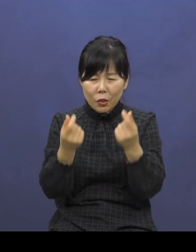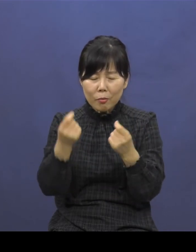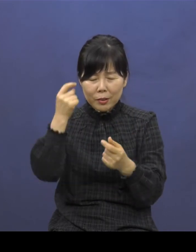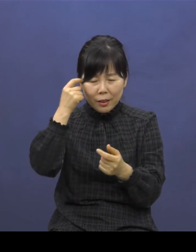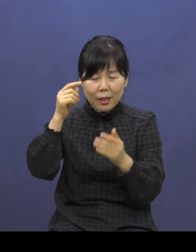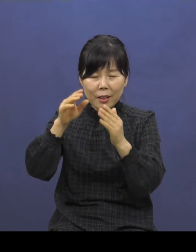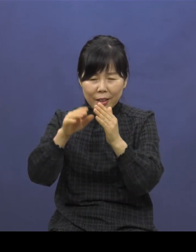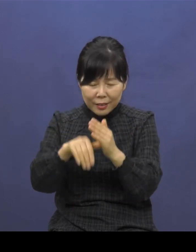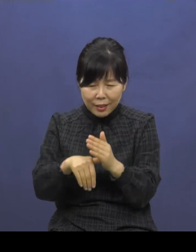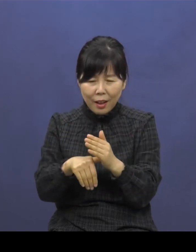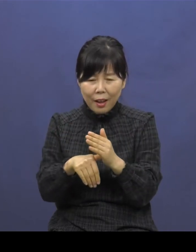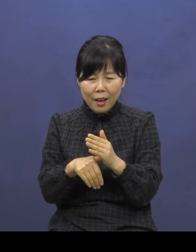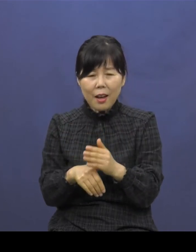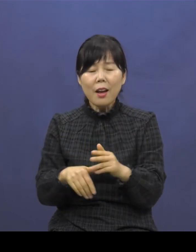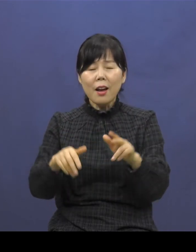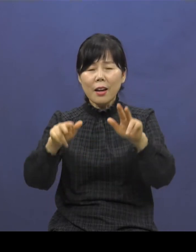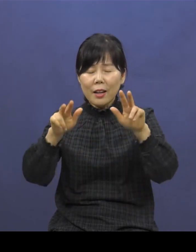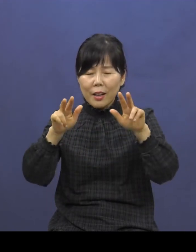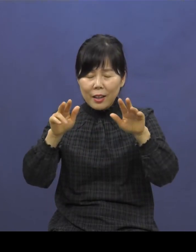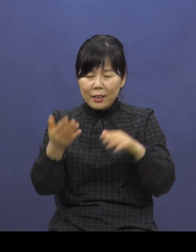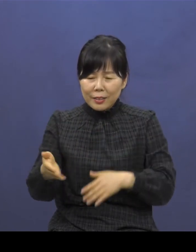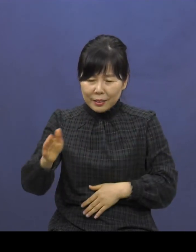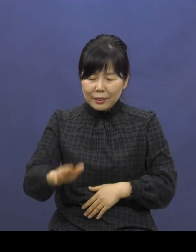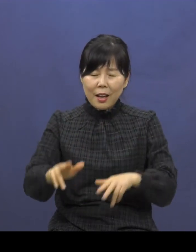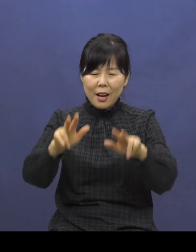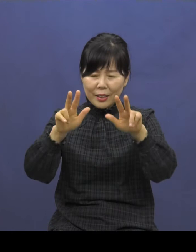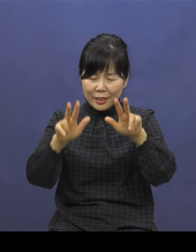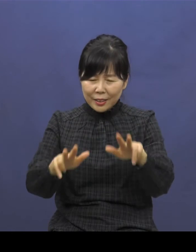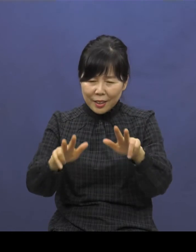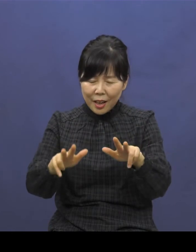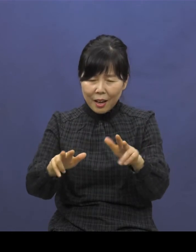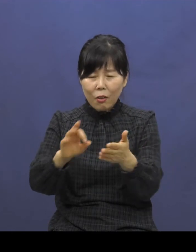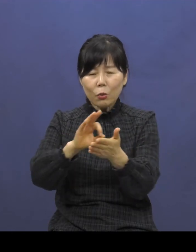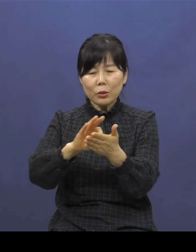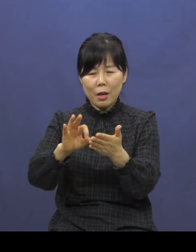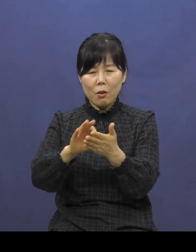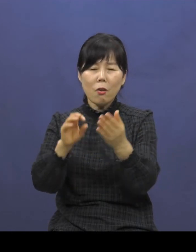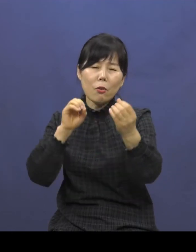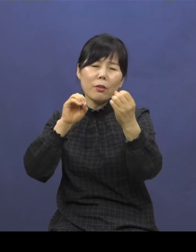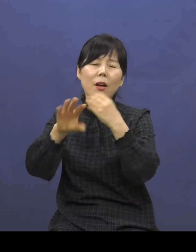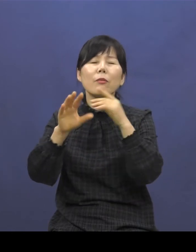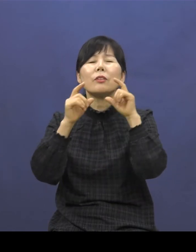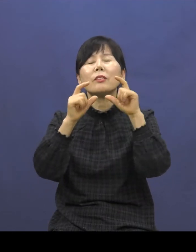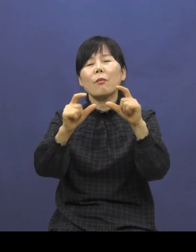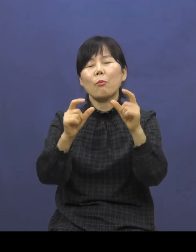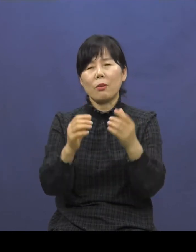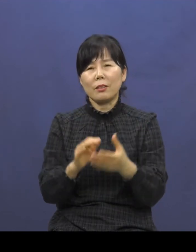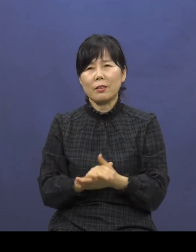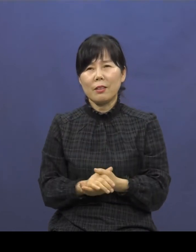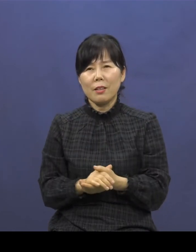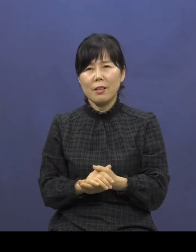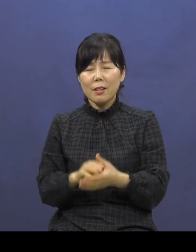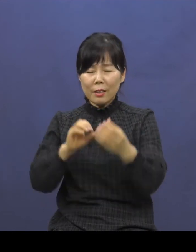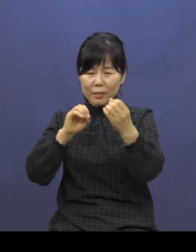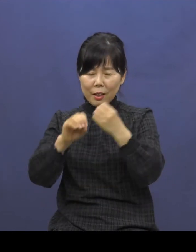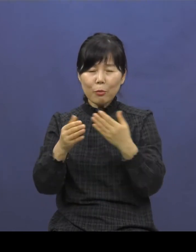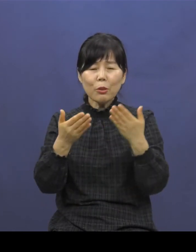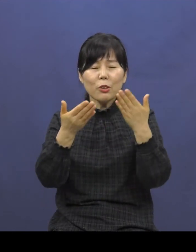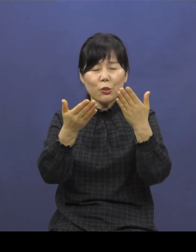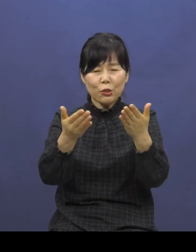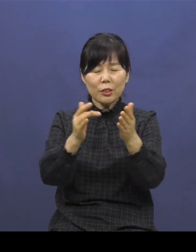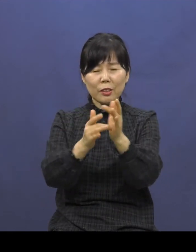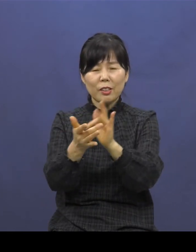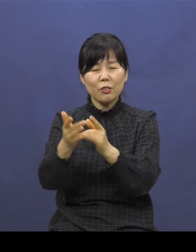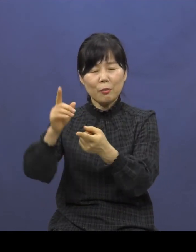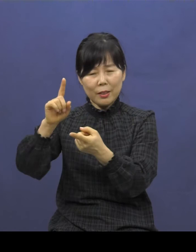말이죠. 바로 그런 사람들에게 대답으로 주어진 것이 그리스도이기 때문에, 대답으로